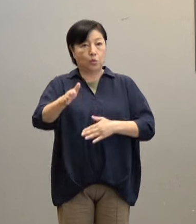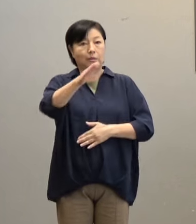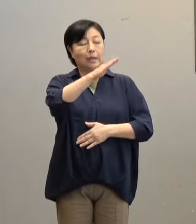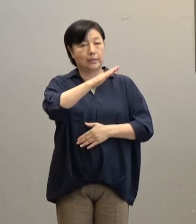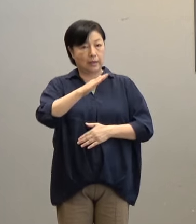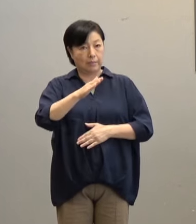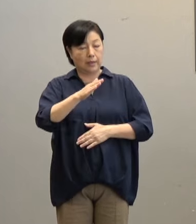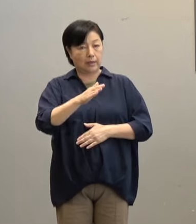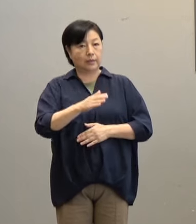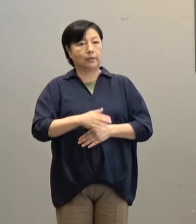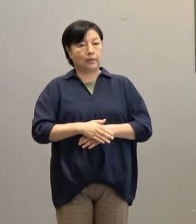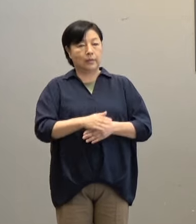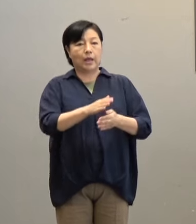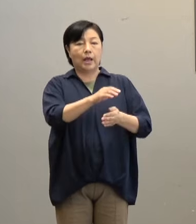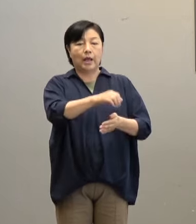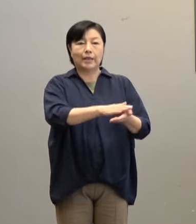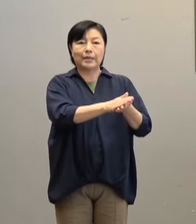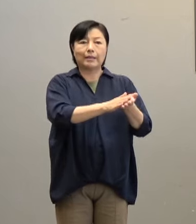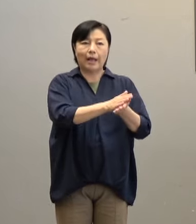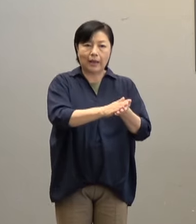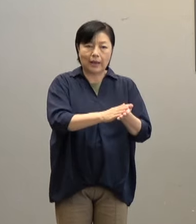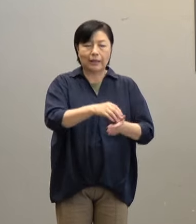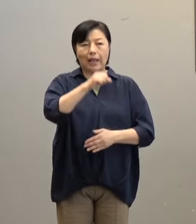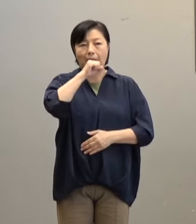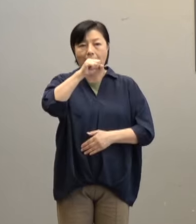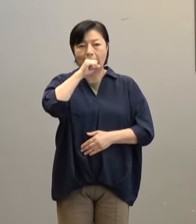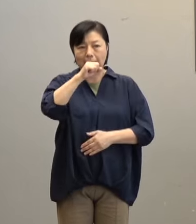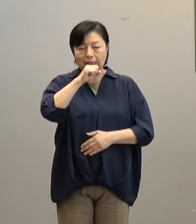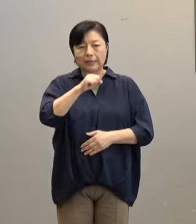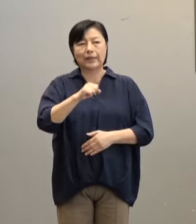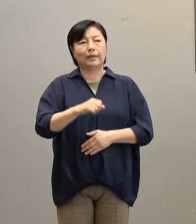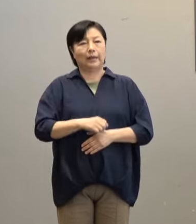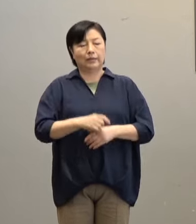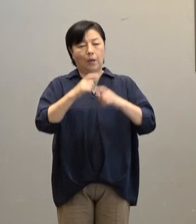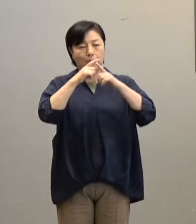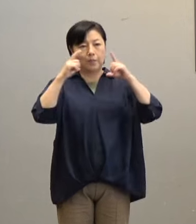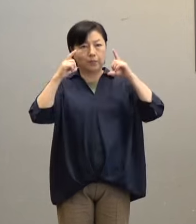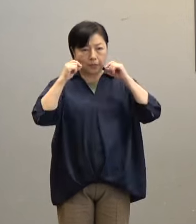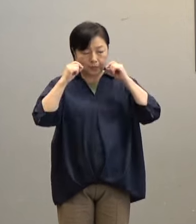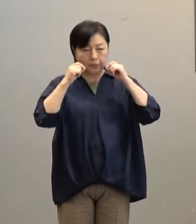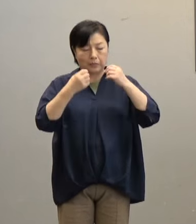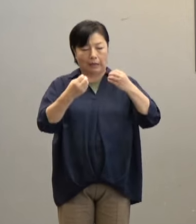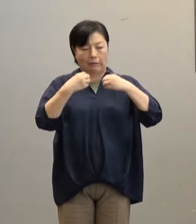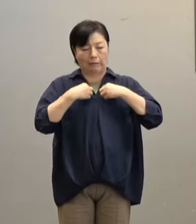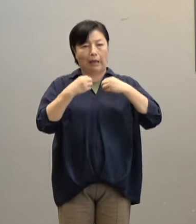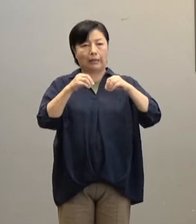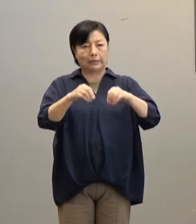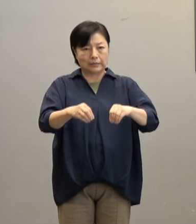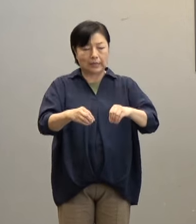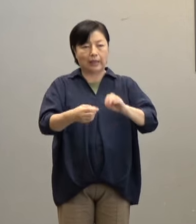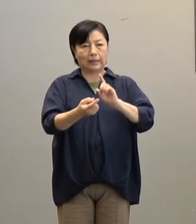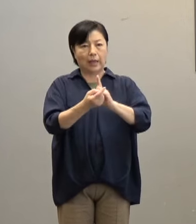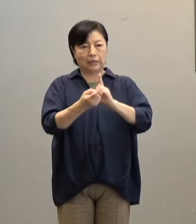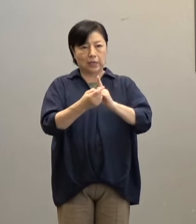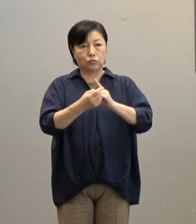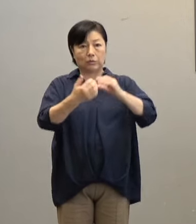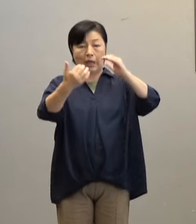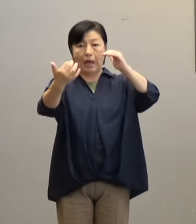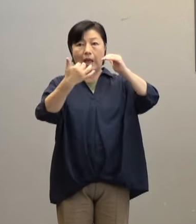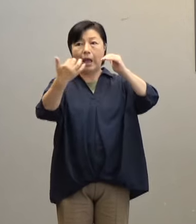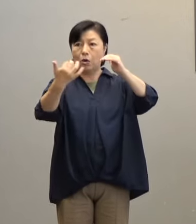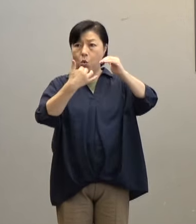ですけれども、手洗いであったり咳エチケットなどのですね、基本的な感染対策、それから、どうしてもエアコンつ